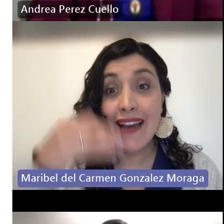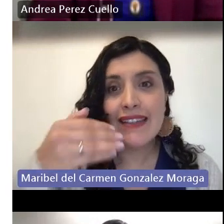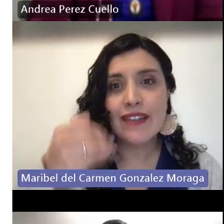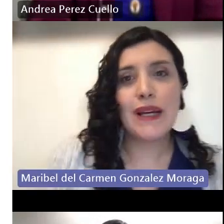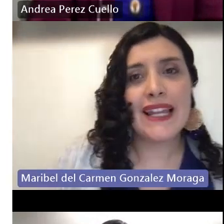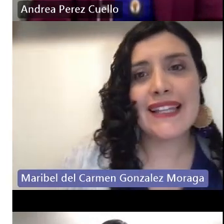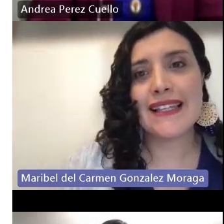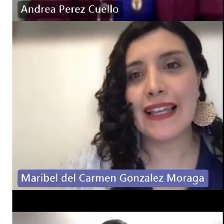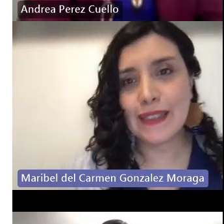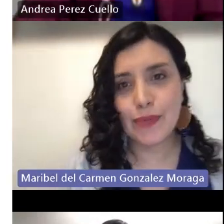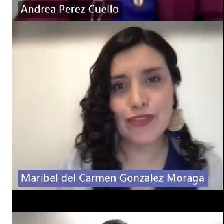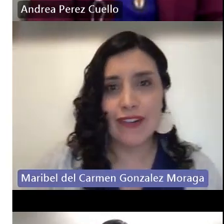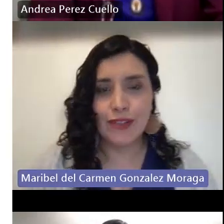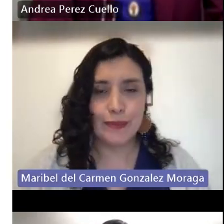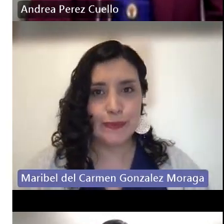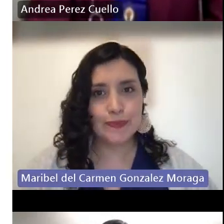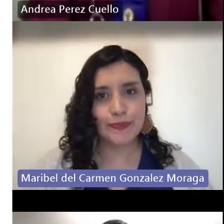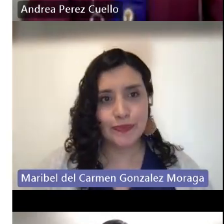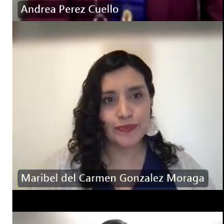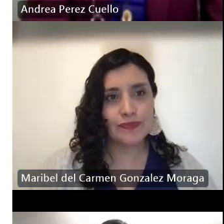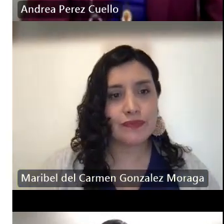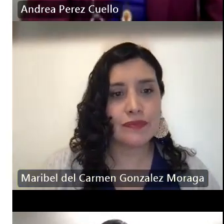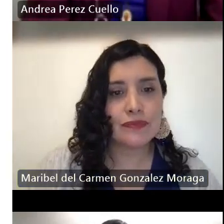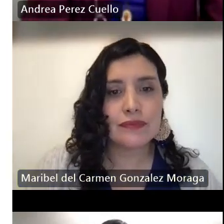Sí, avanza nomás a la siguiente, por favor.